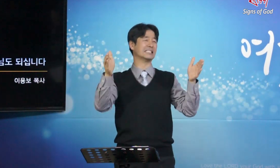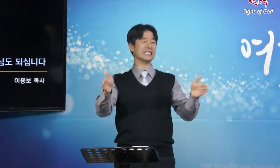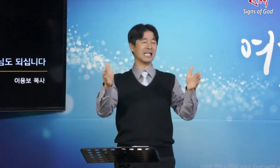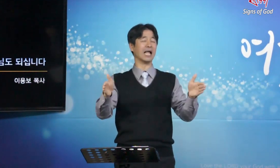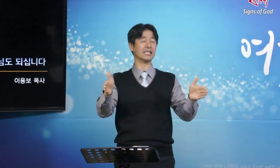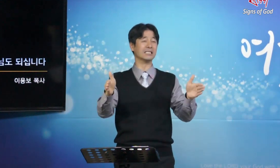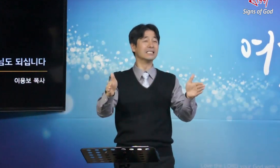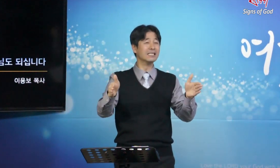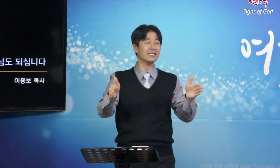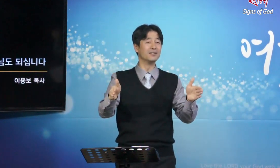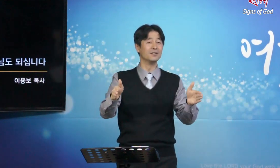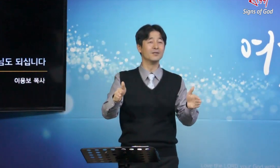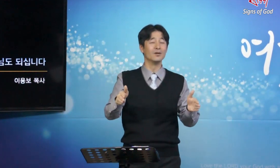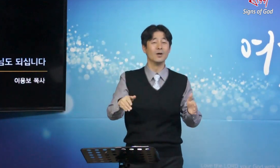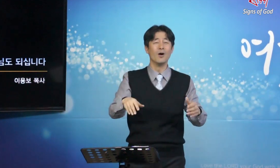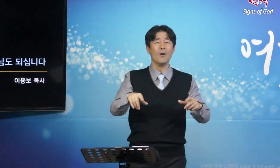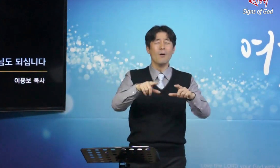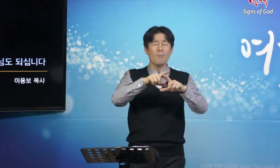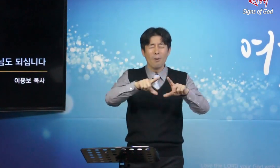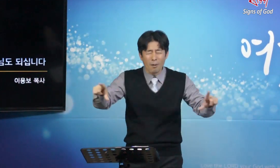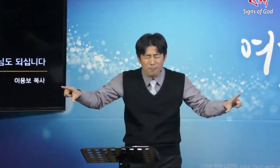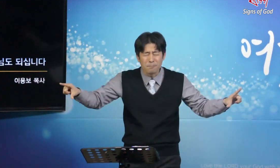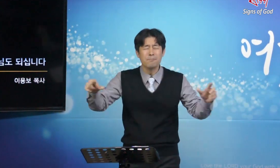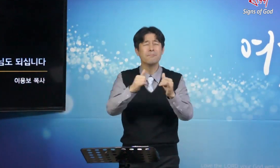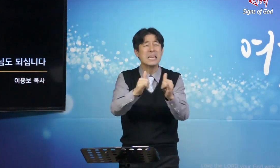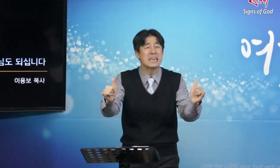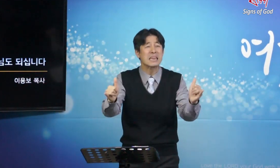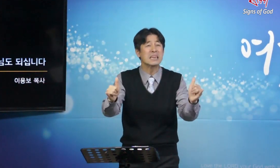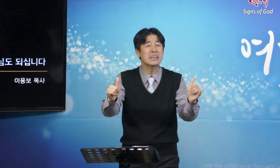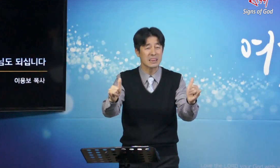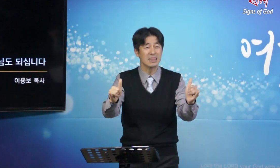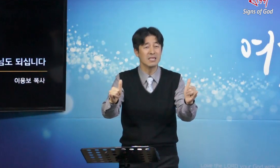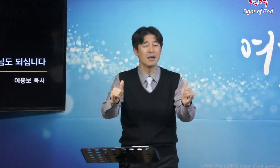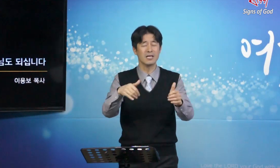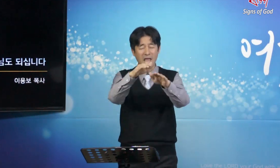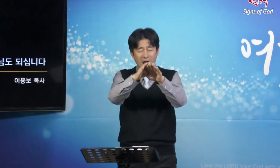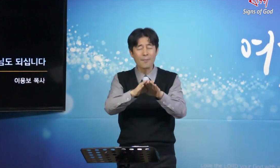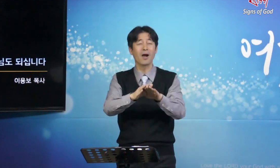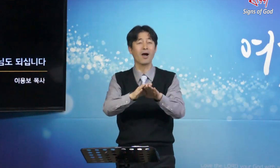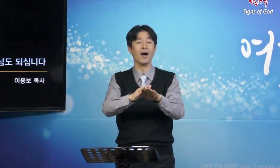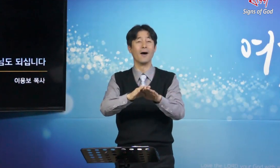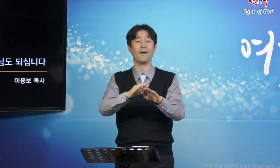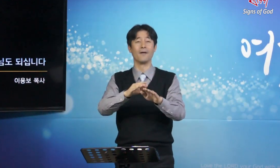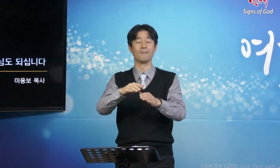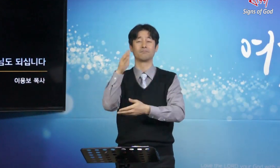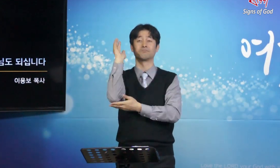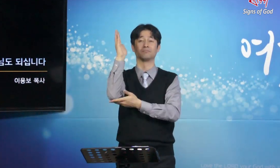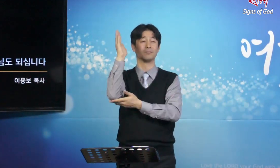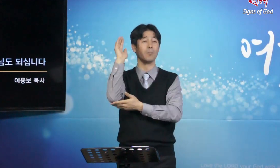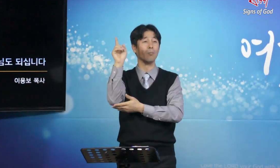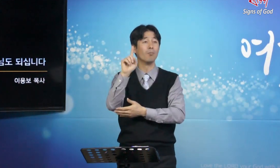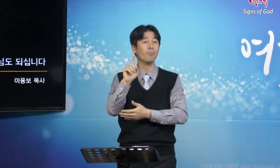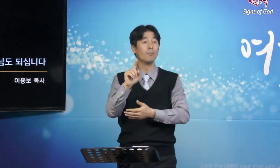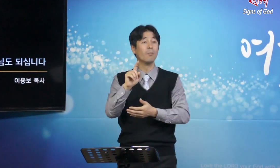한 몸이었죠. 그때는 타락의 시대였습니다. 평민들이 예배를 드릴